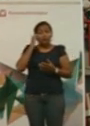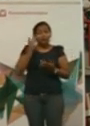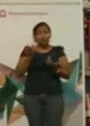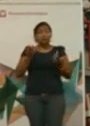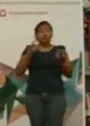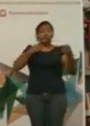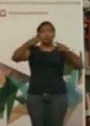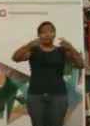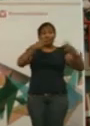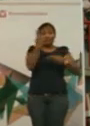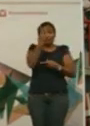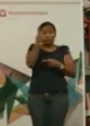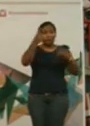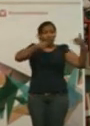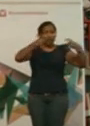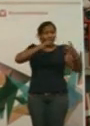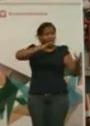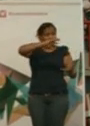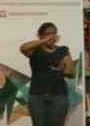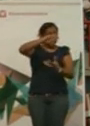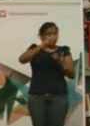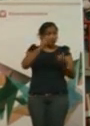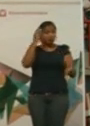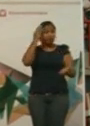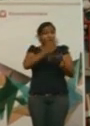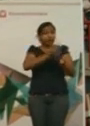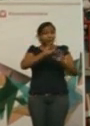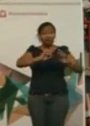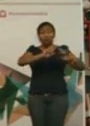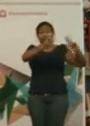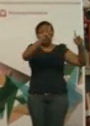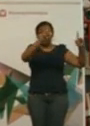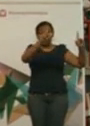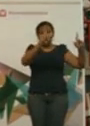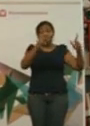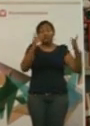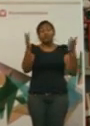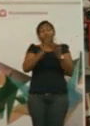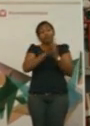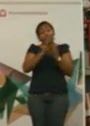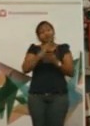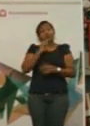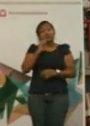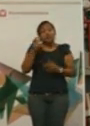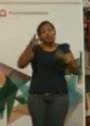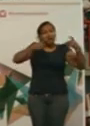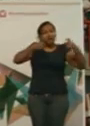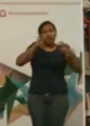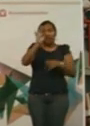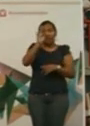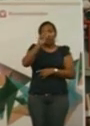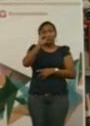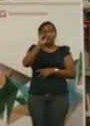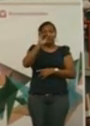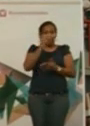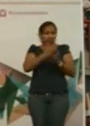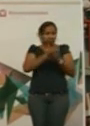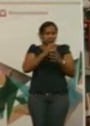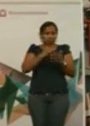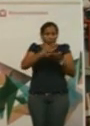terminado de outra maneira. Por exemplo, o que que esse pessoal defende? Eles acreditam que Hitler, ele não queria,